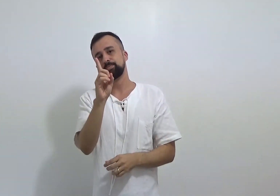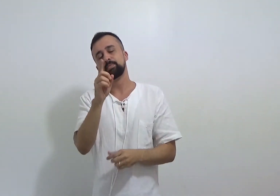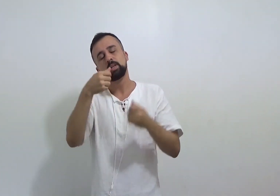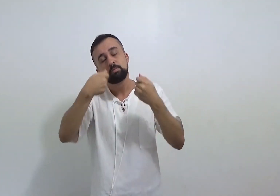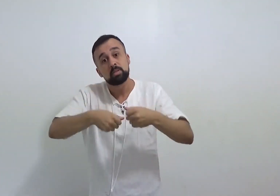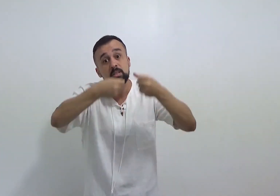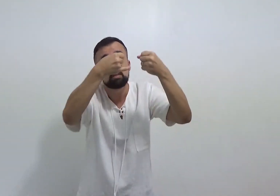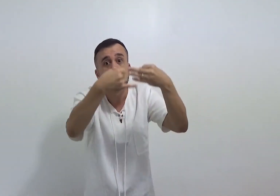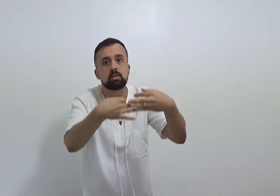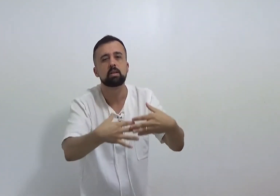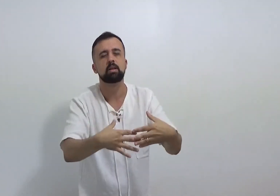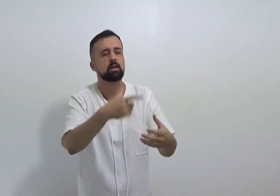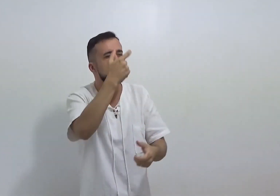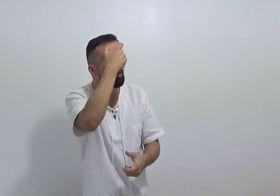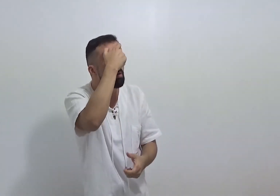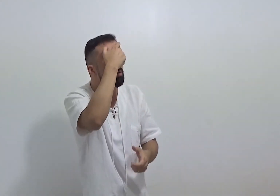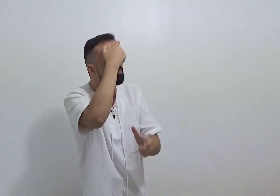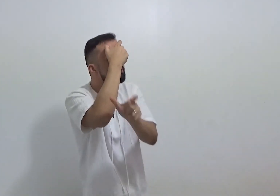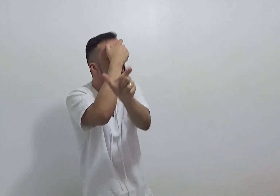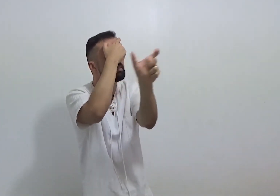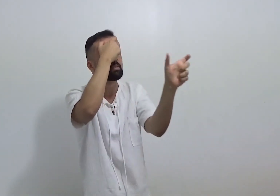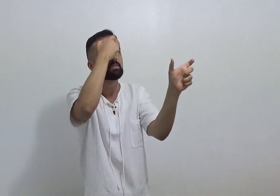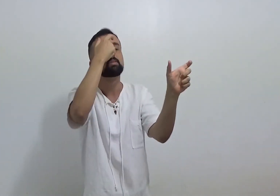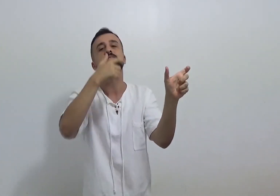É preciso respeitar.